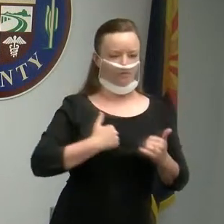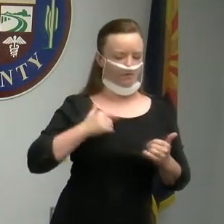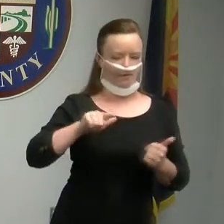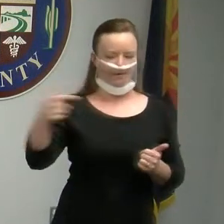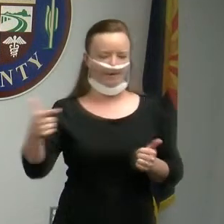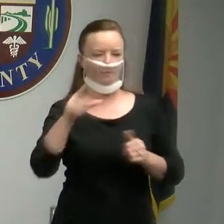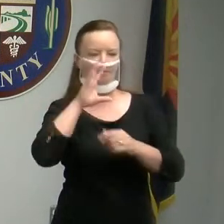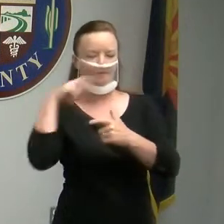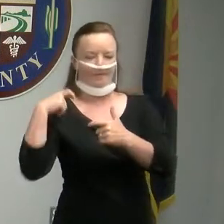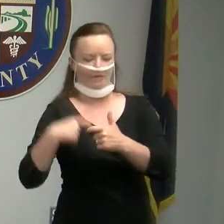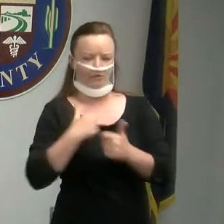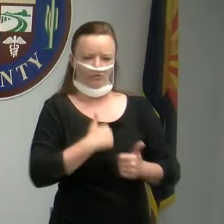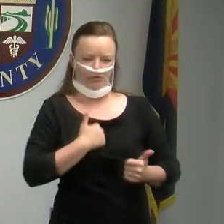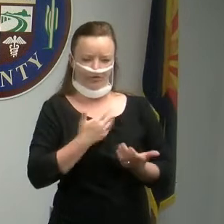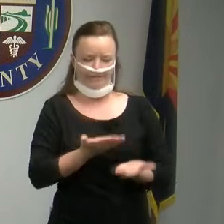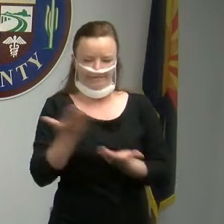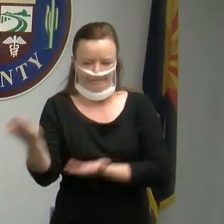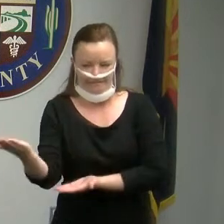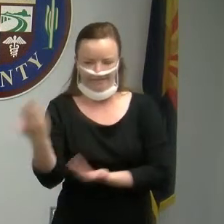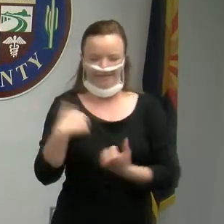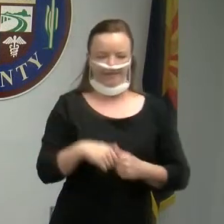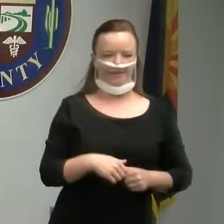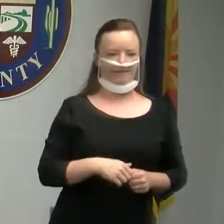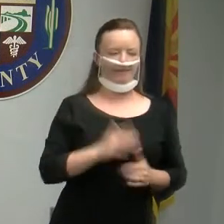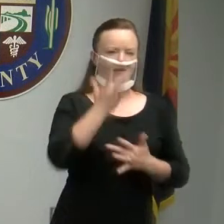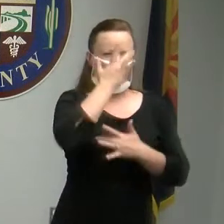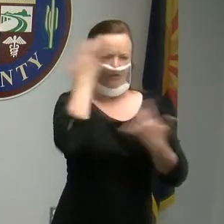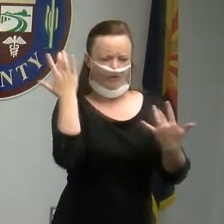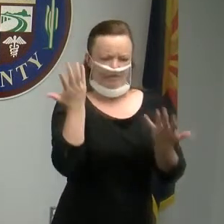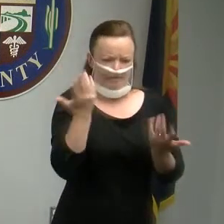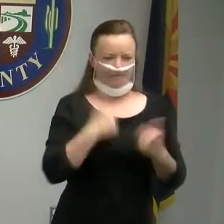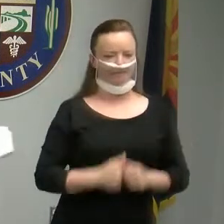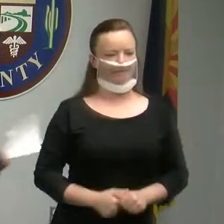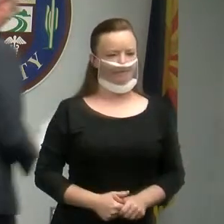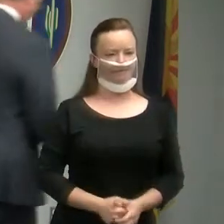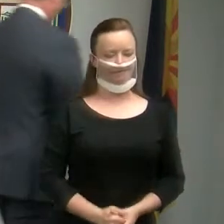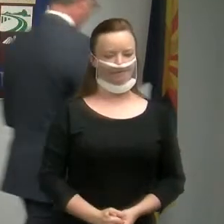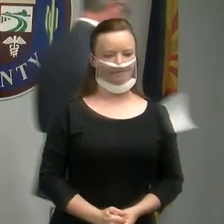Joanna's going to answer this in Spanish. Sorry. When I get to going, I forget.